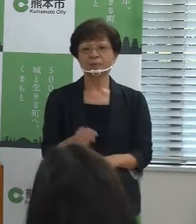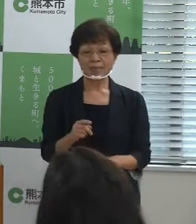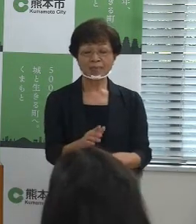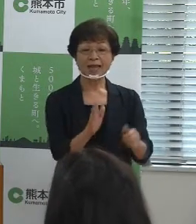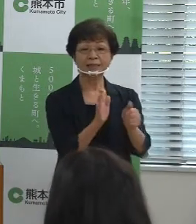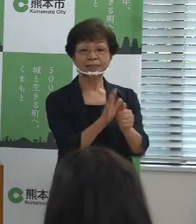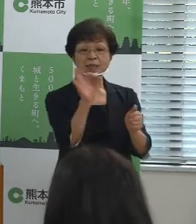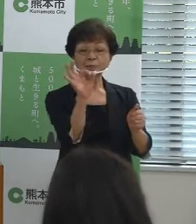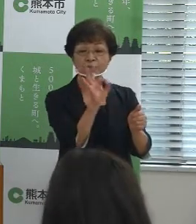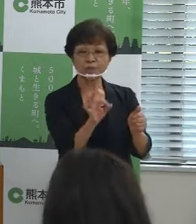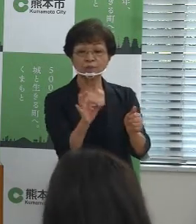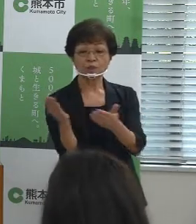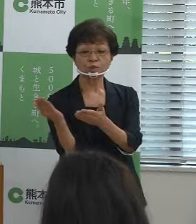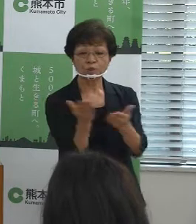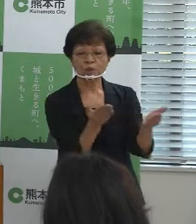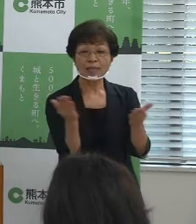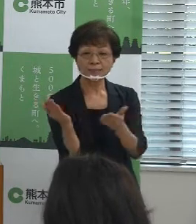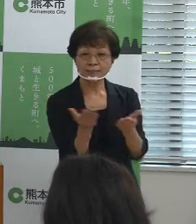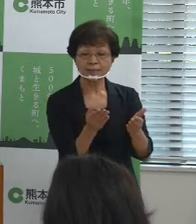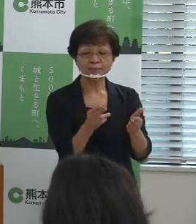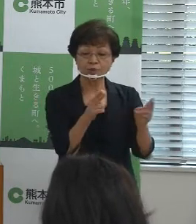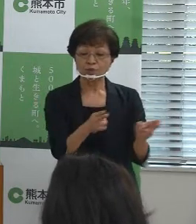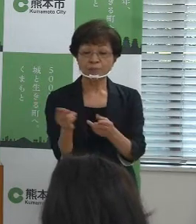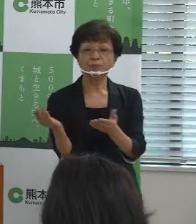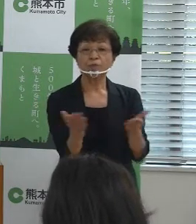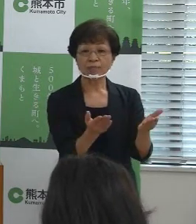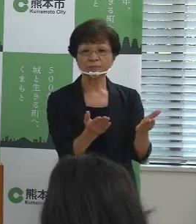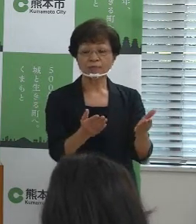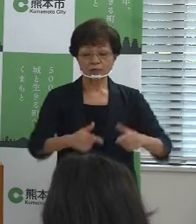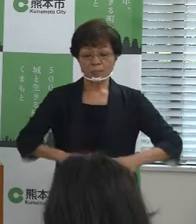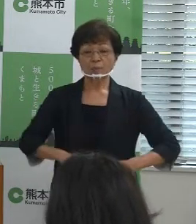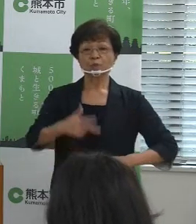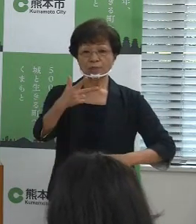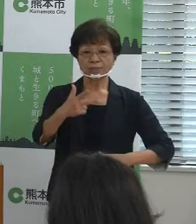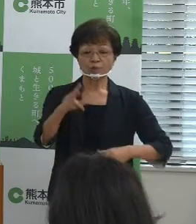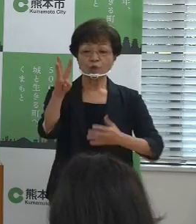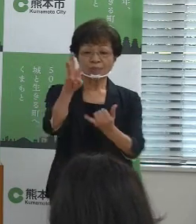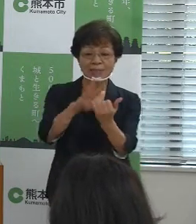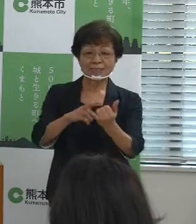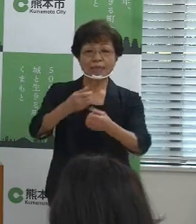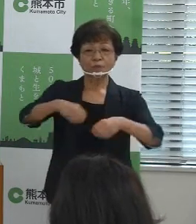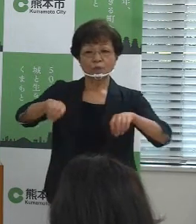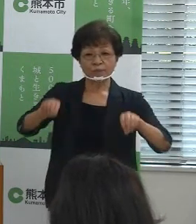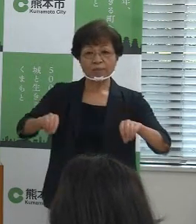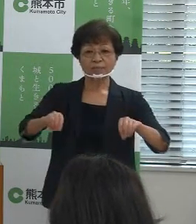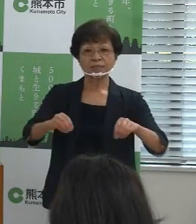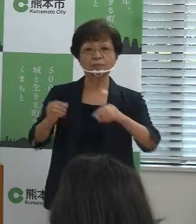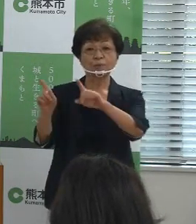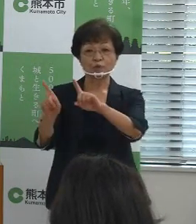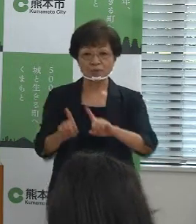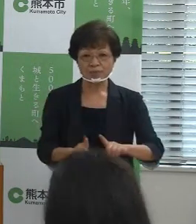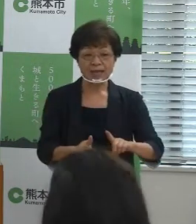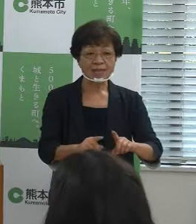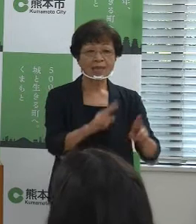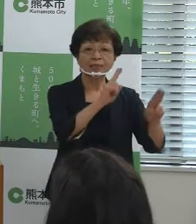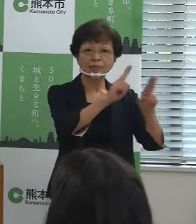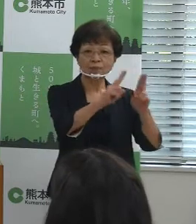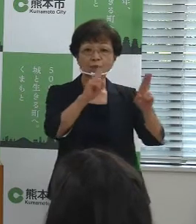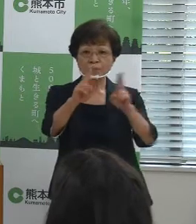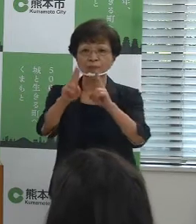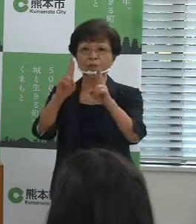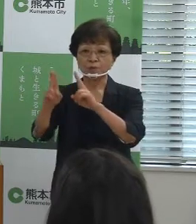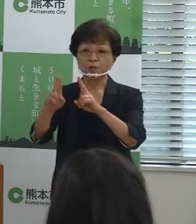援物資調達搬送につきましては、本市との災害協定に基づき各企業等